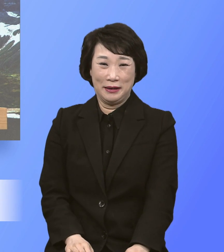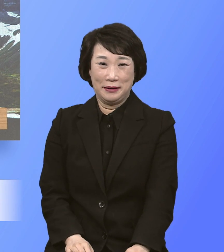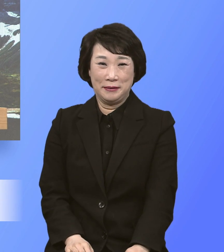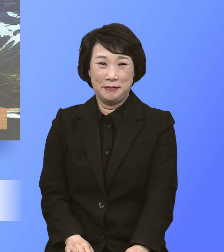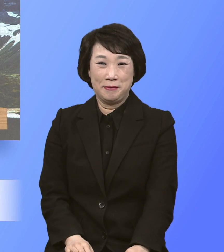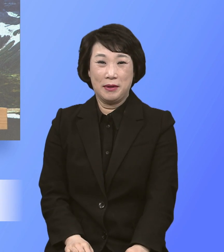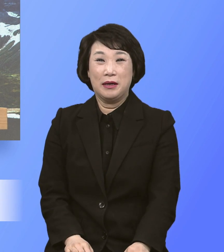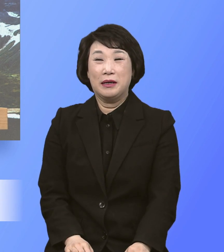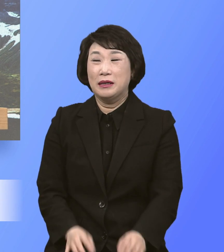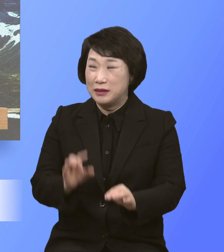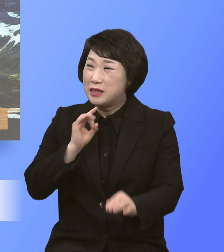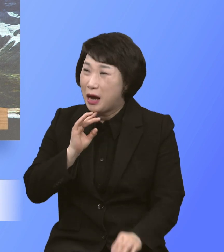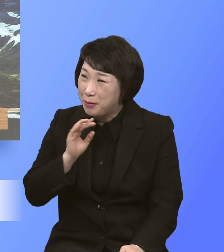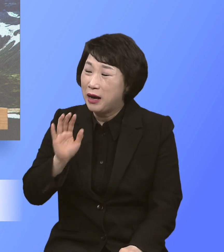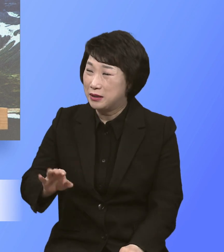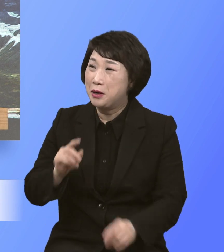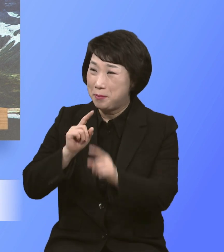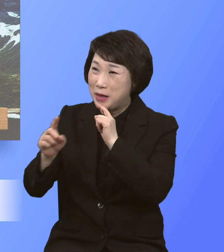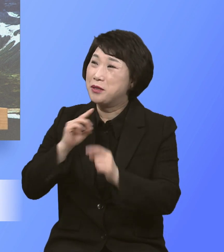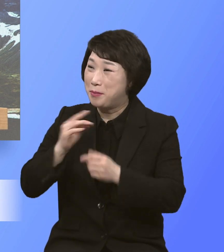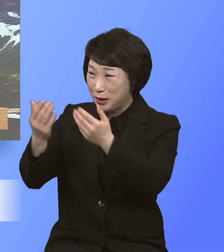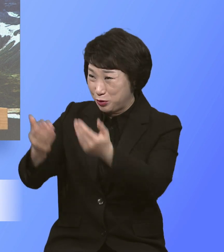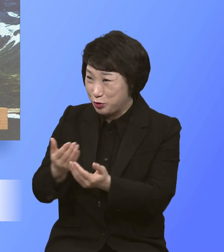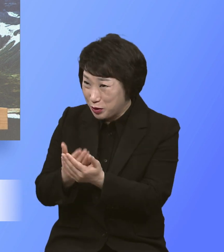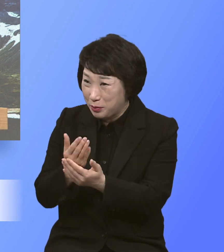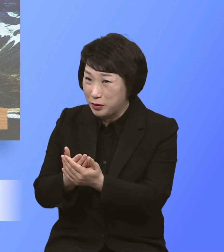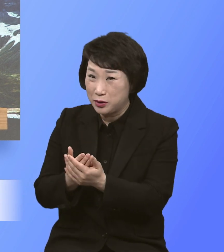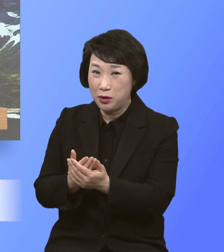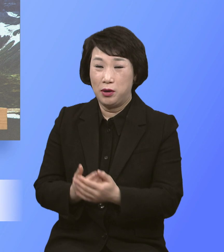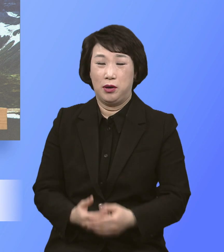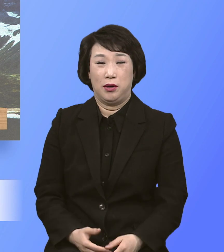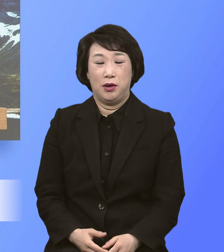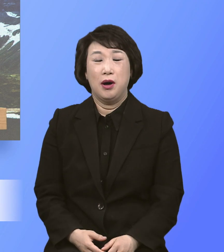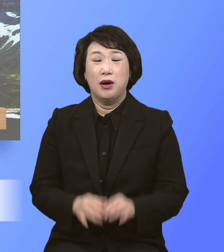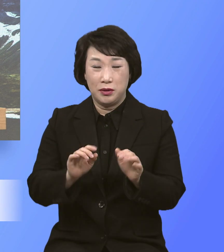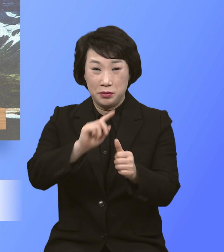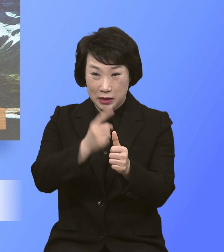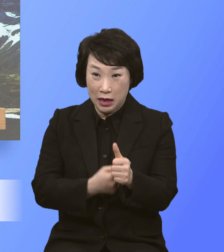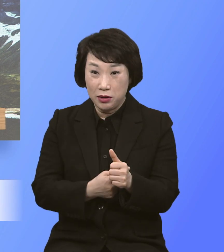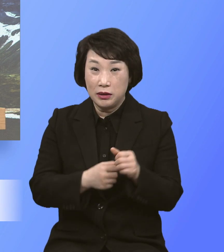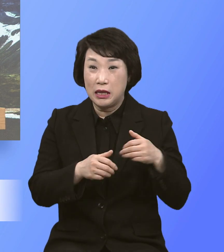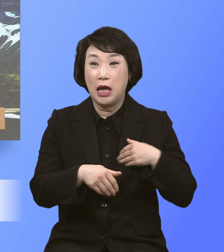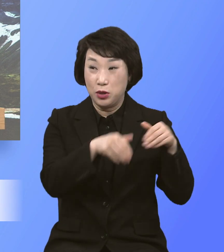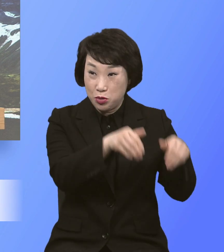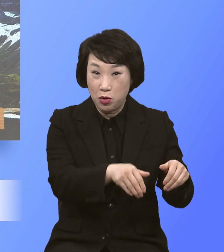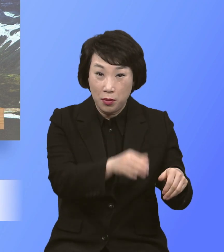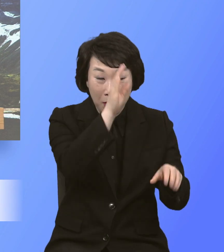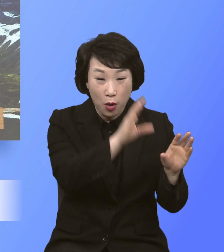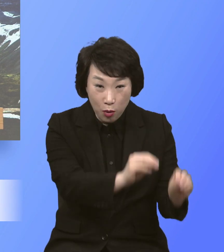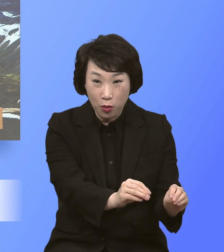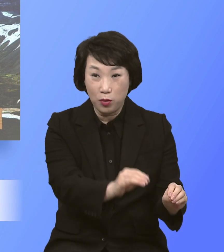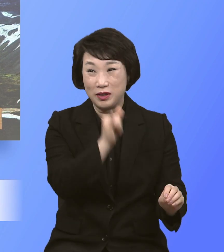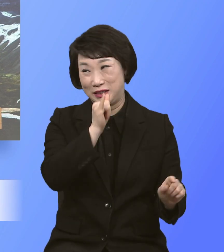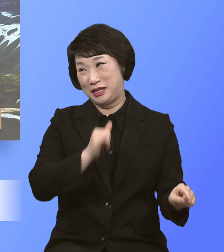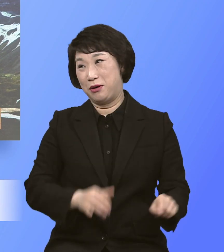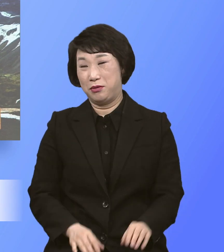못하겠나이다. 다만 말씀으로만 하옵소서. 그러면 내 하인이